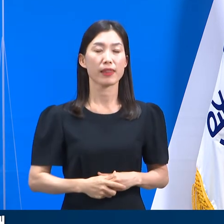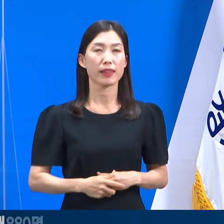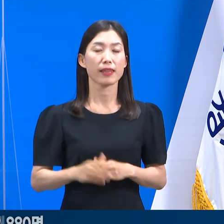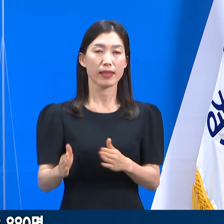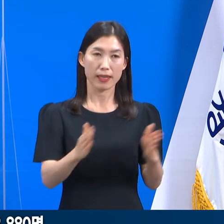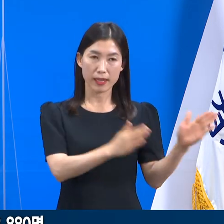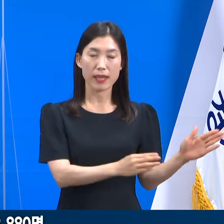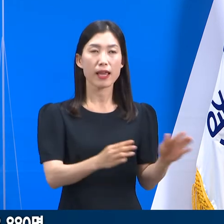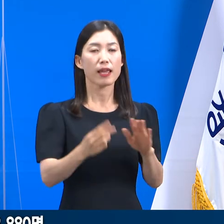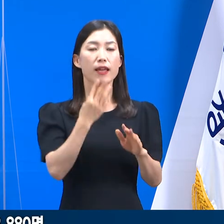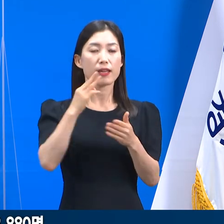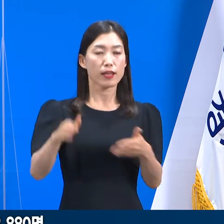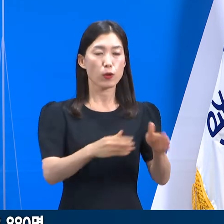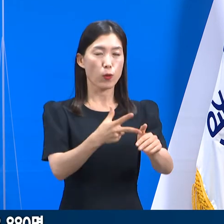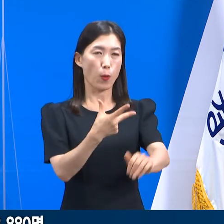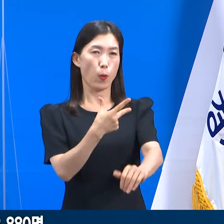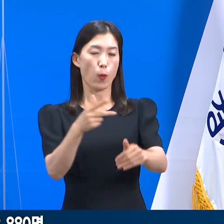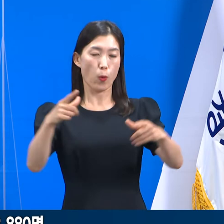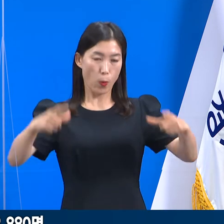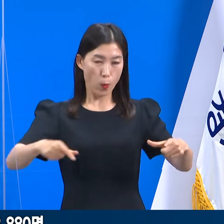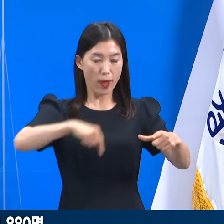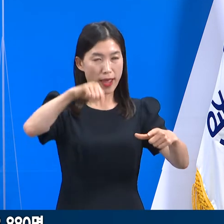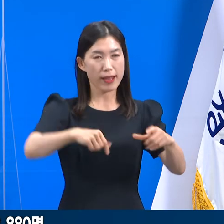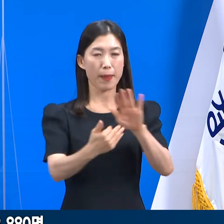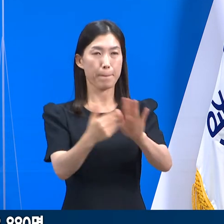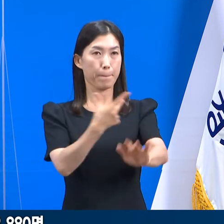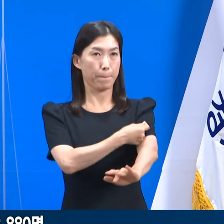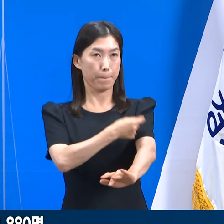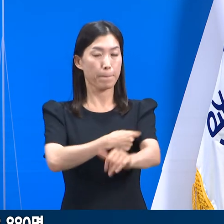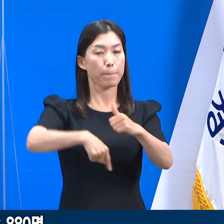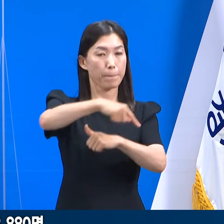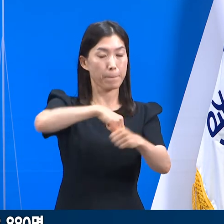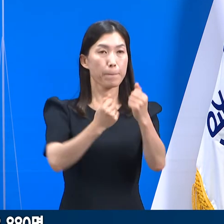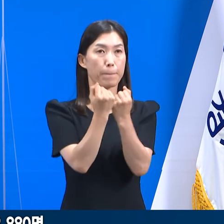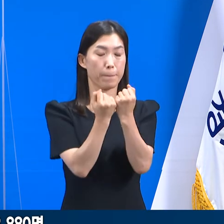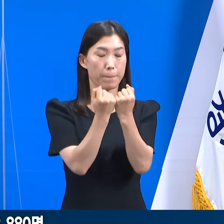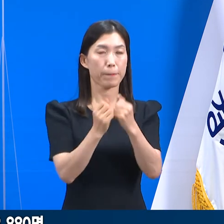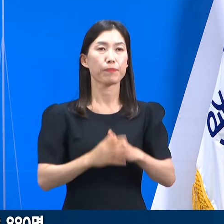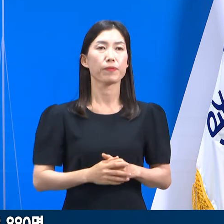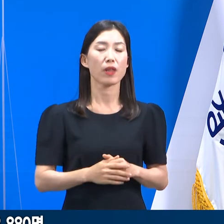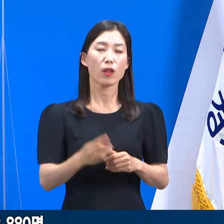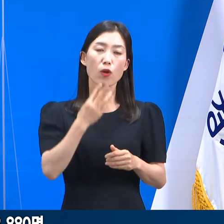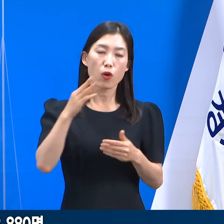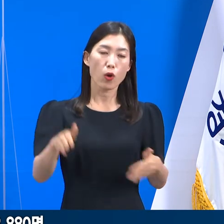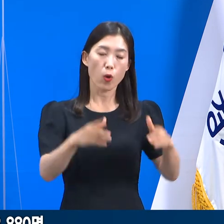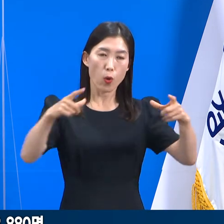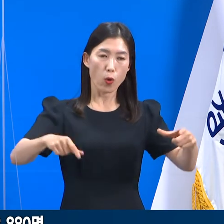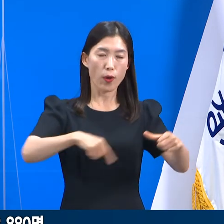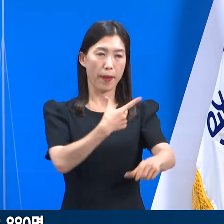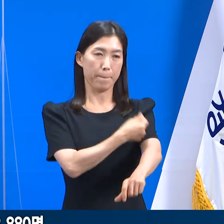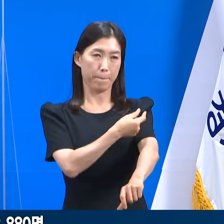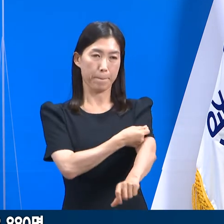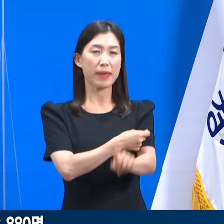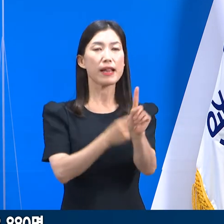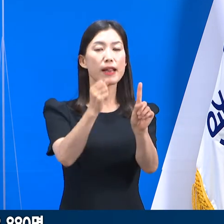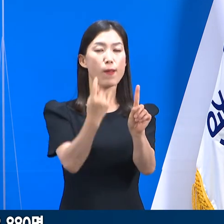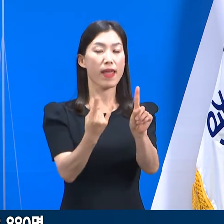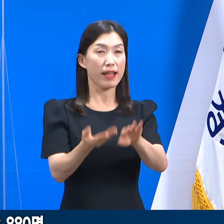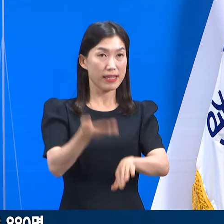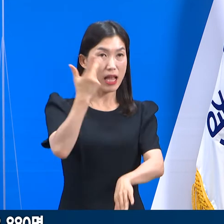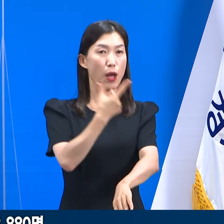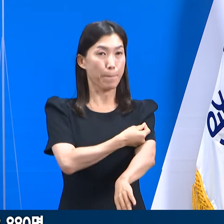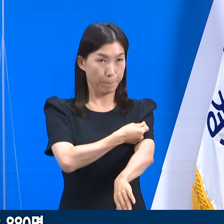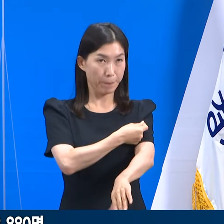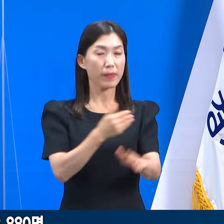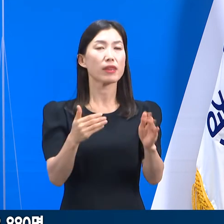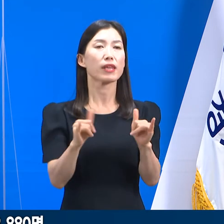다음은 경기도 코로나19 예방접종 현황입니다. 7월 19일 18시 기준 도내에서 코로나19 예방접종을 1회 이상 받은